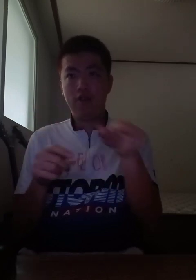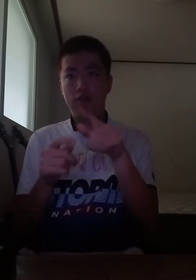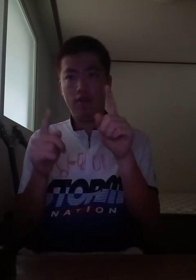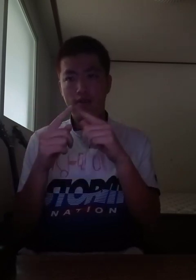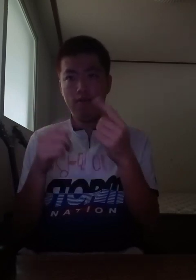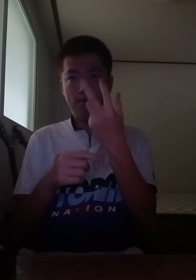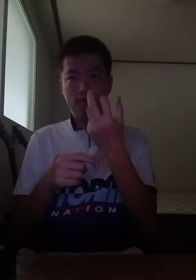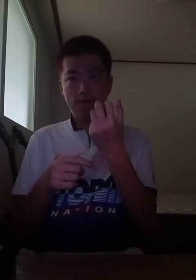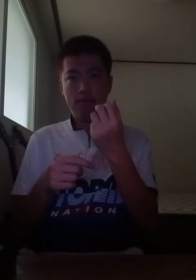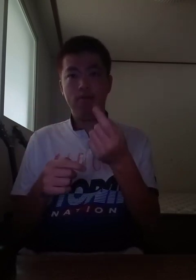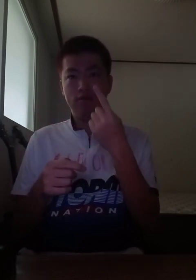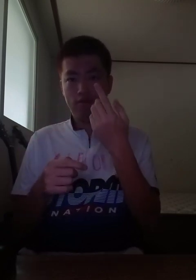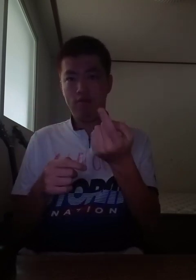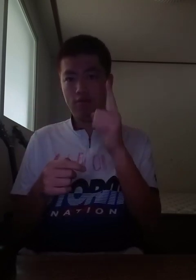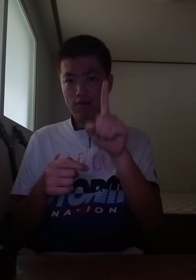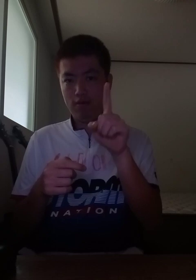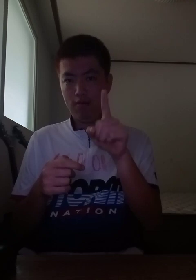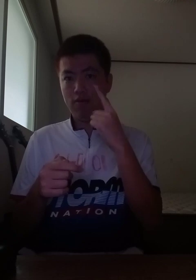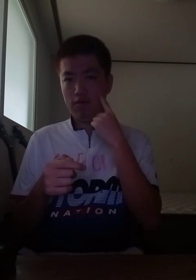가서 비상벨을 눌러봤습니다.